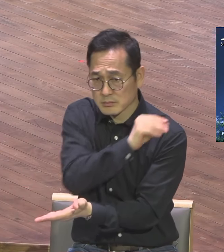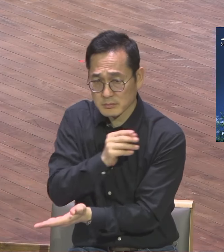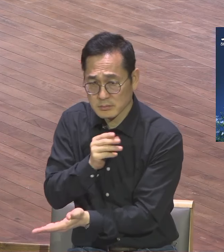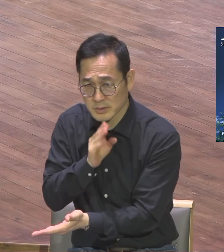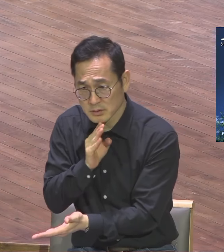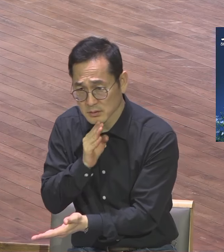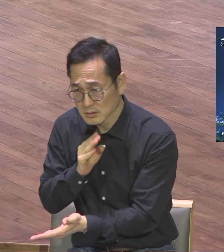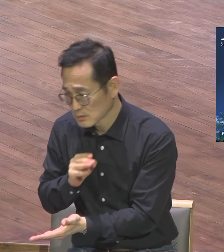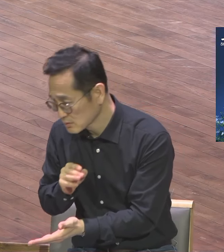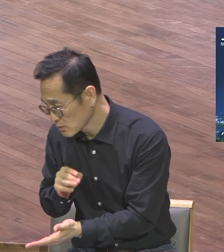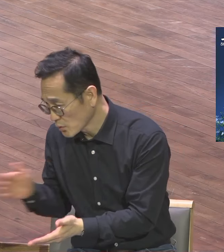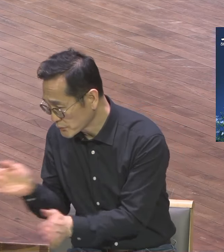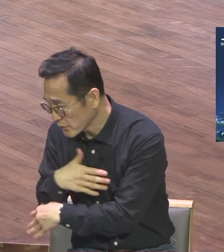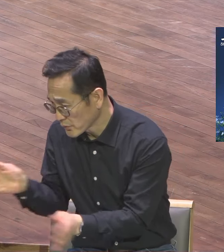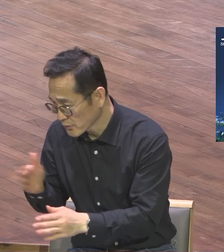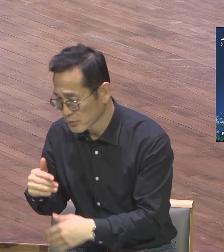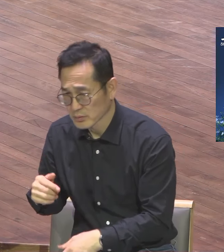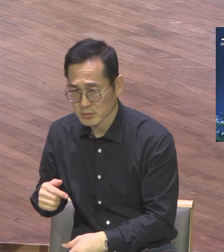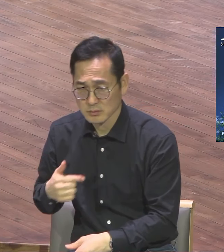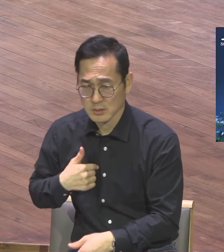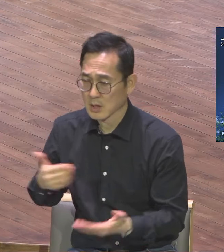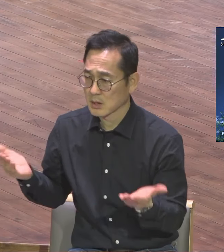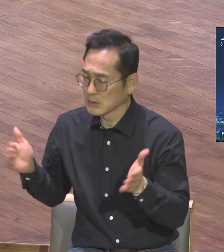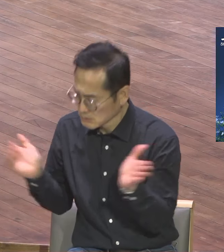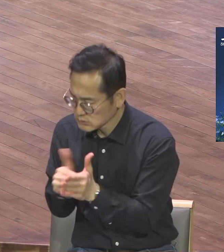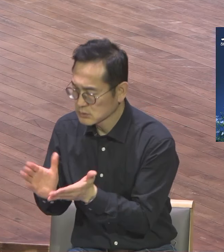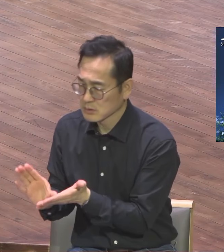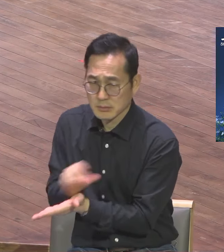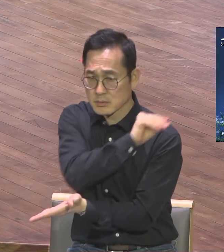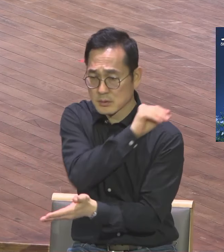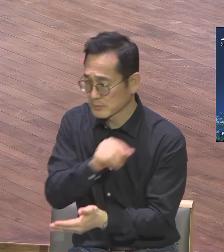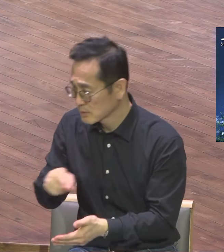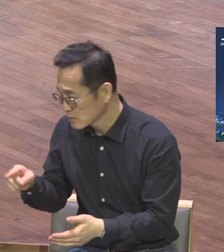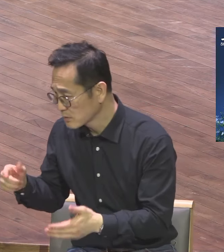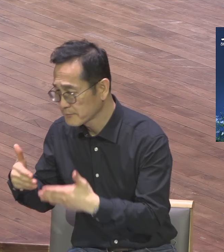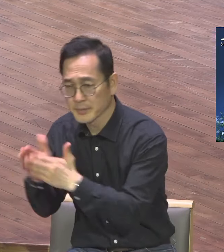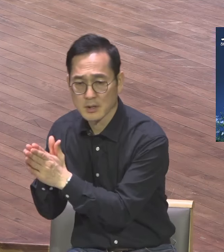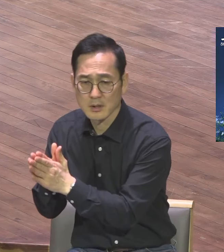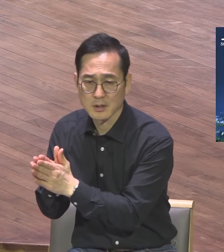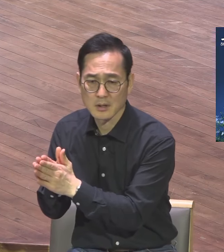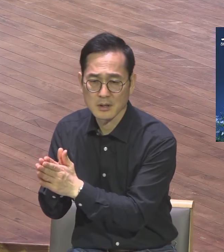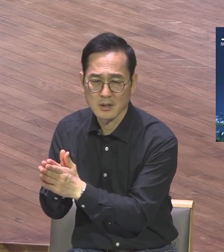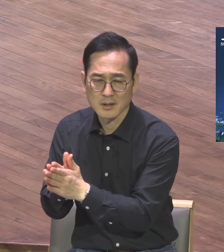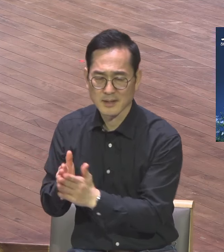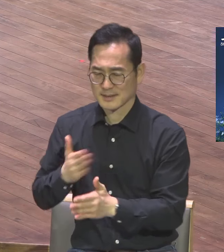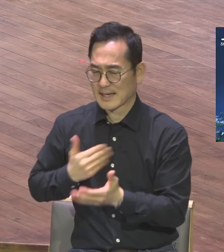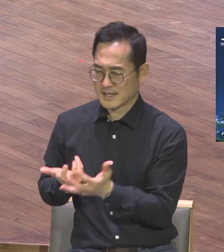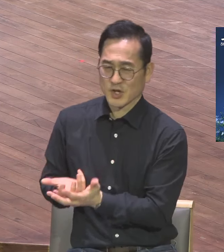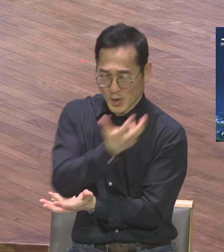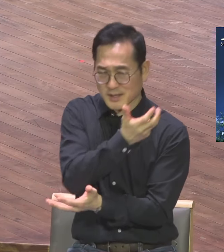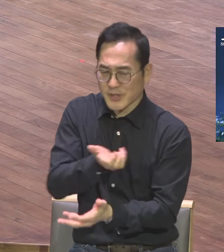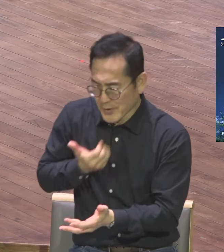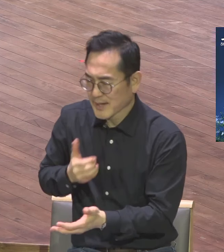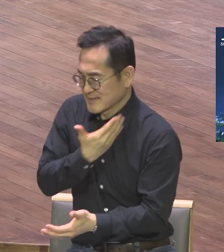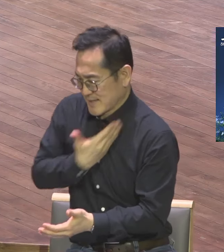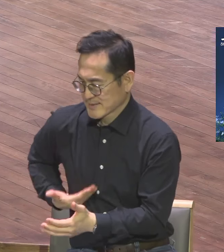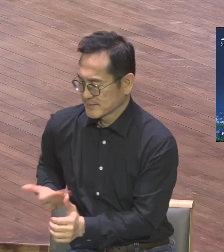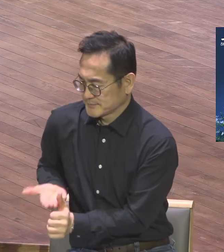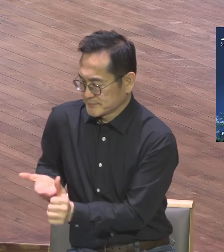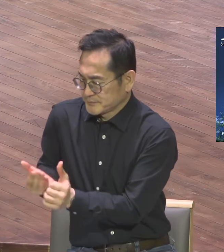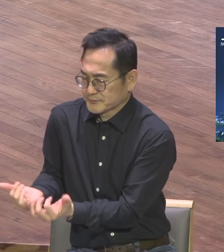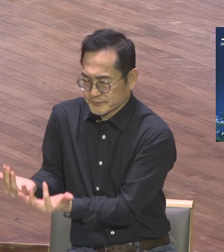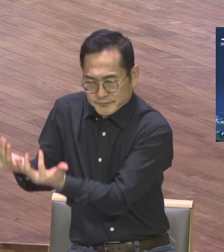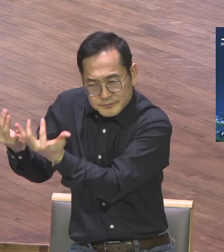떠나도 지속적으로 복음을 증거할 수 있는 제자가 세워져야 돼요. 그게 정상적이에요. 그게 그 성경적